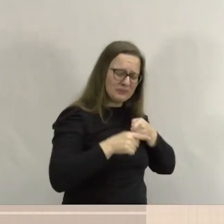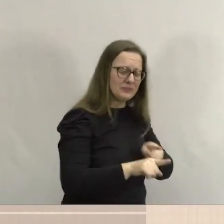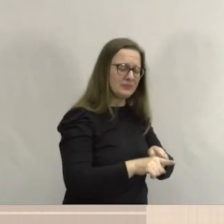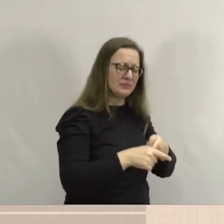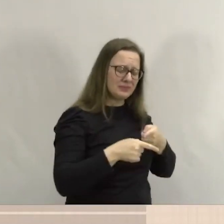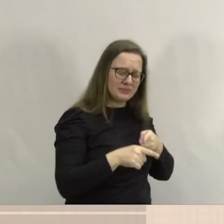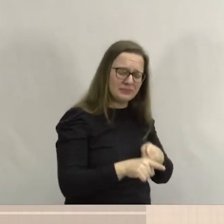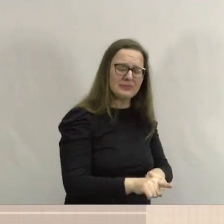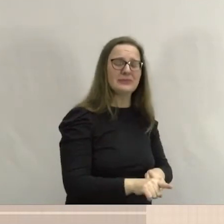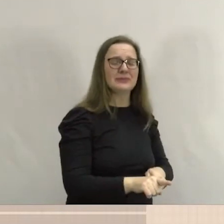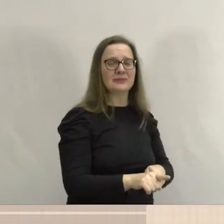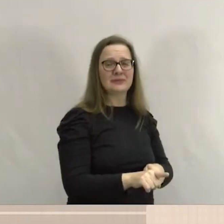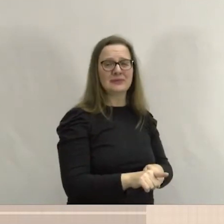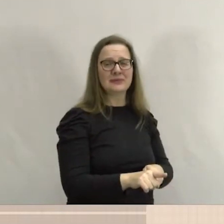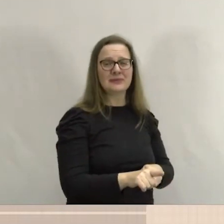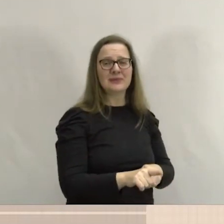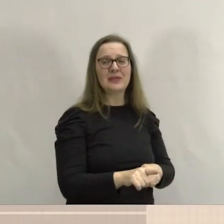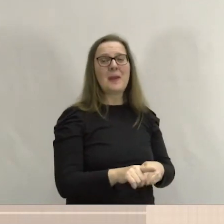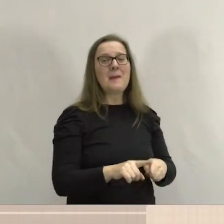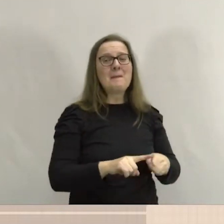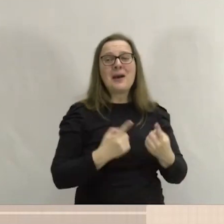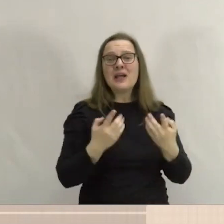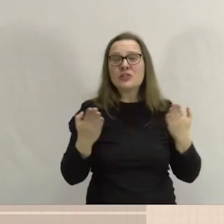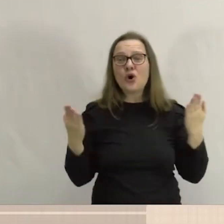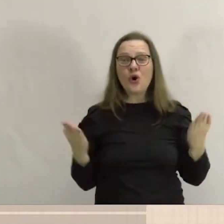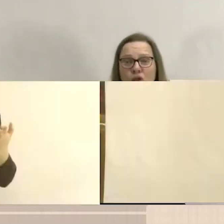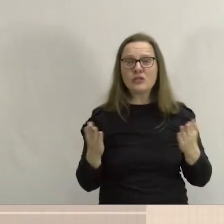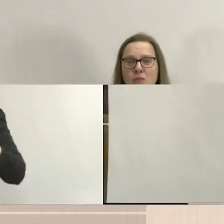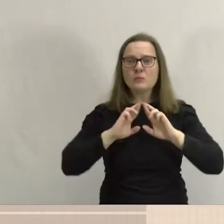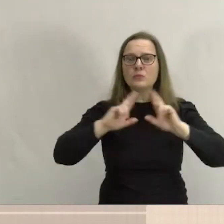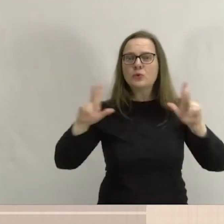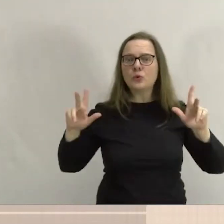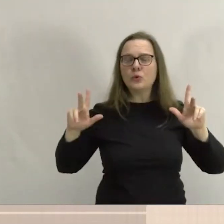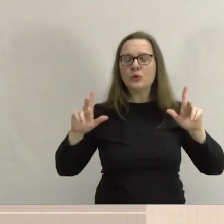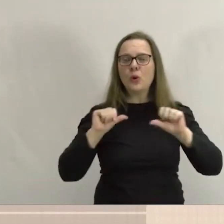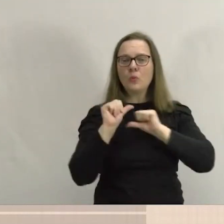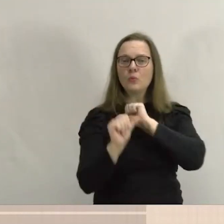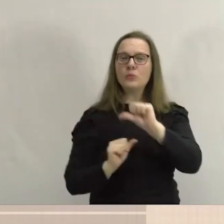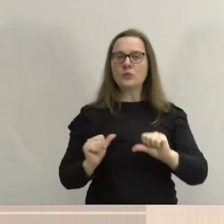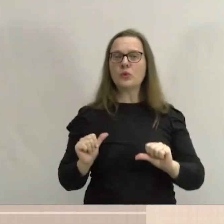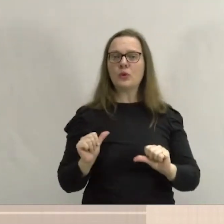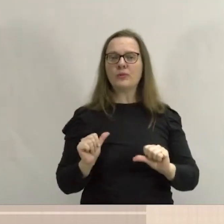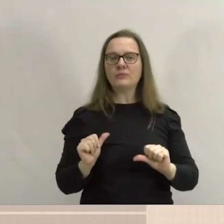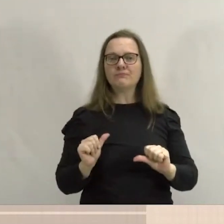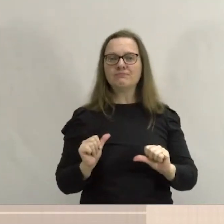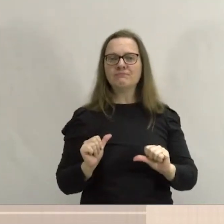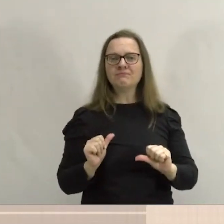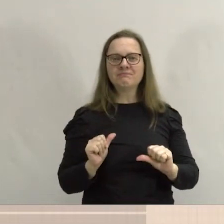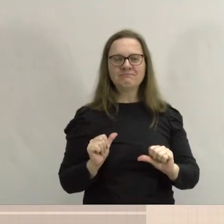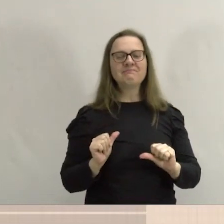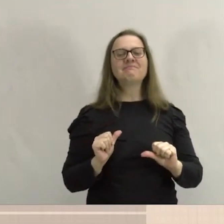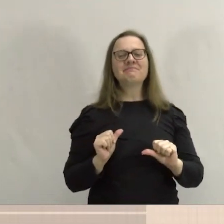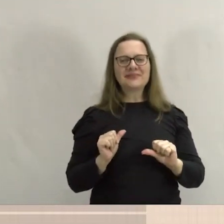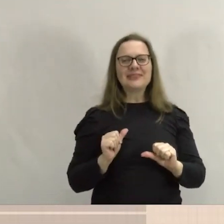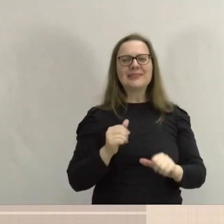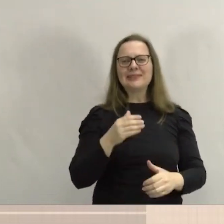enviei contra vós outros. Mas, irmãos, o Senhor vai restituir-nos esses anos